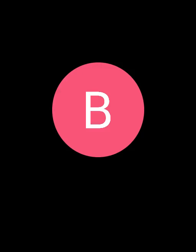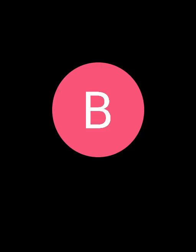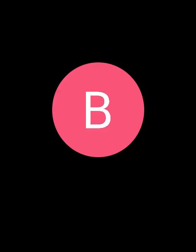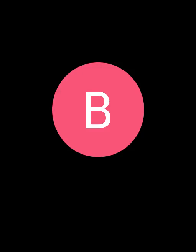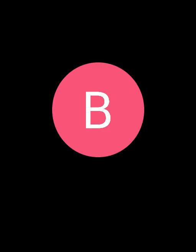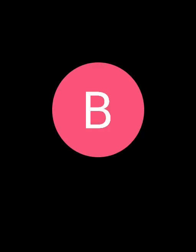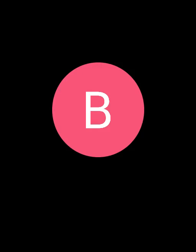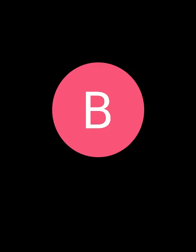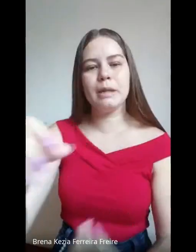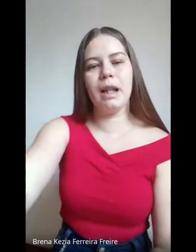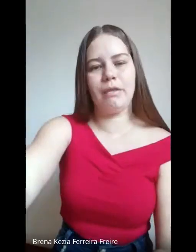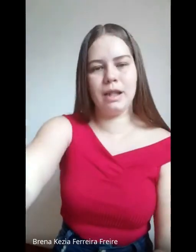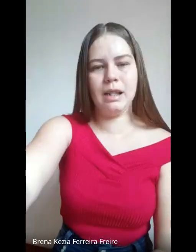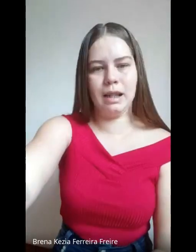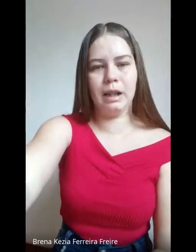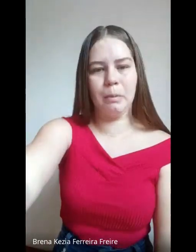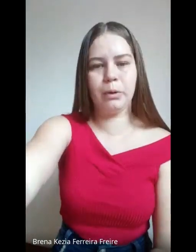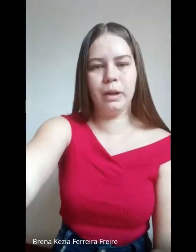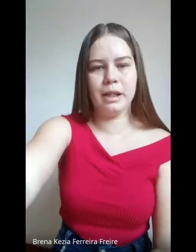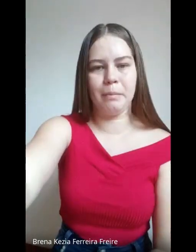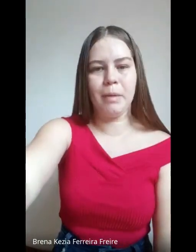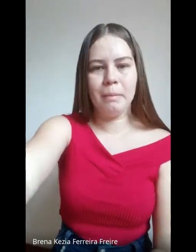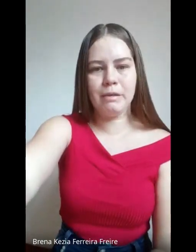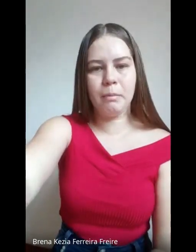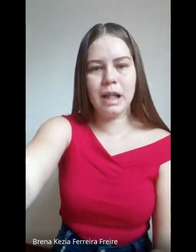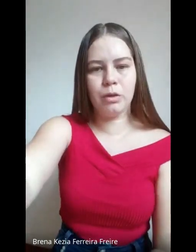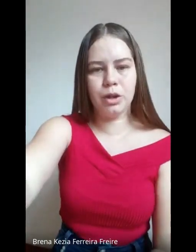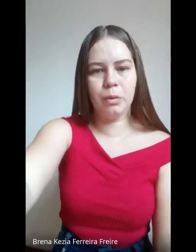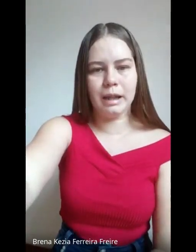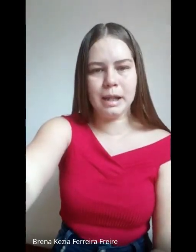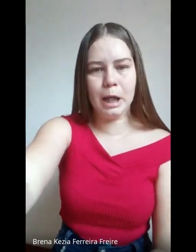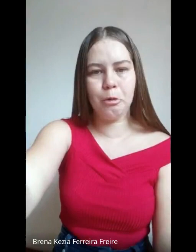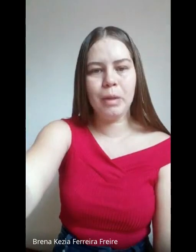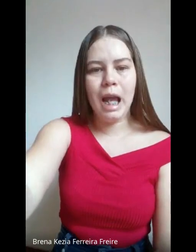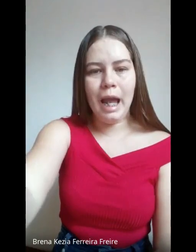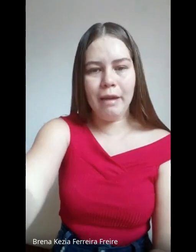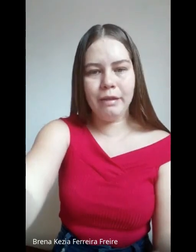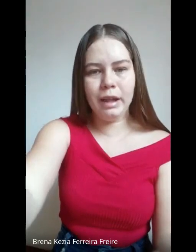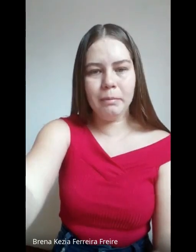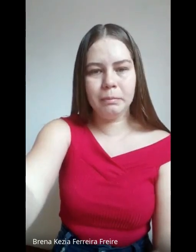Guarda. tem muitas palavras assim na língua portuguesa. Mas vamos lá continuar, tá certo? Evelyn?